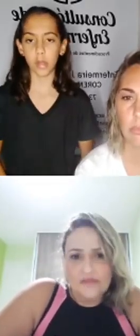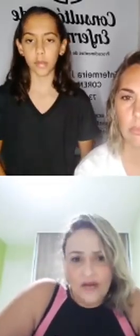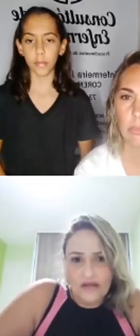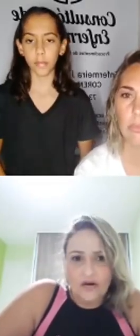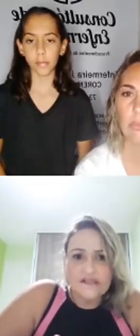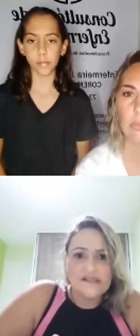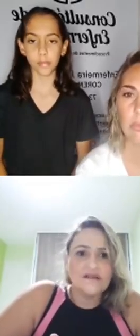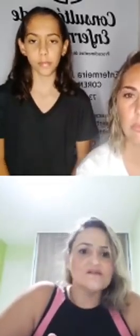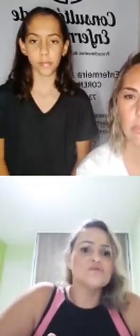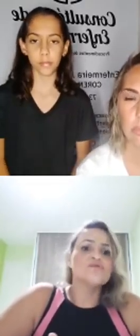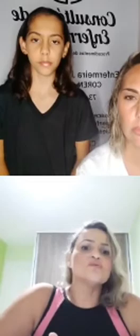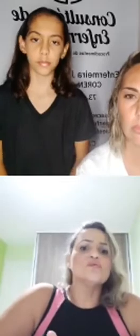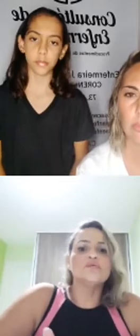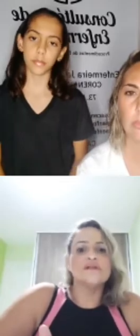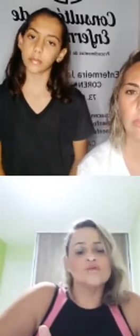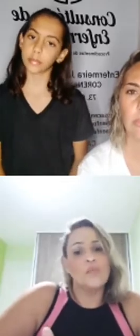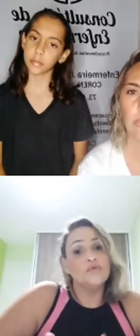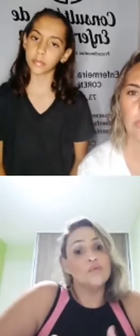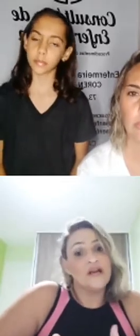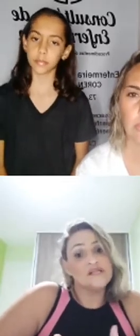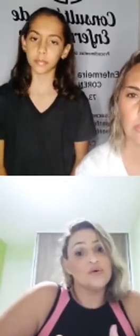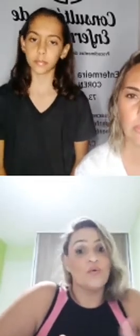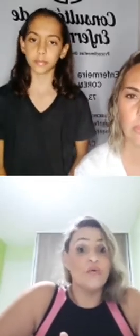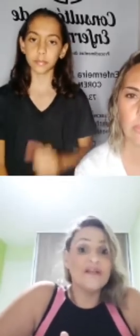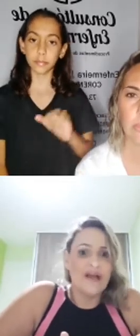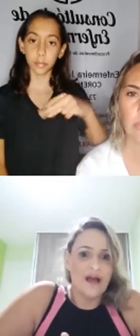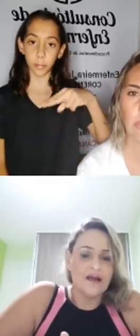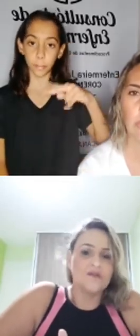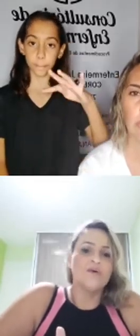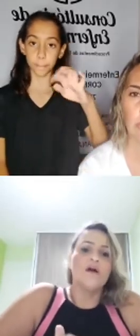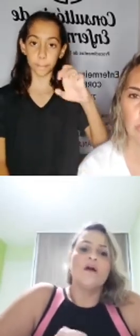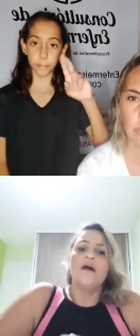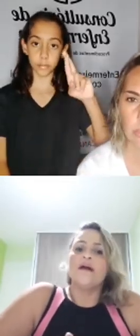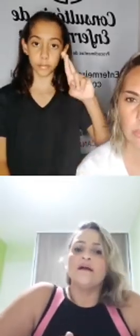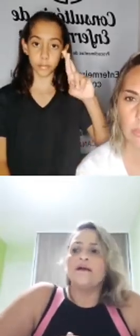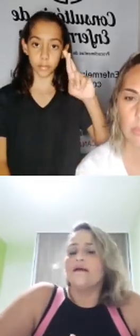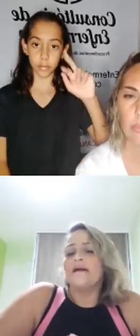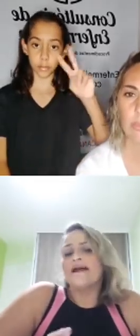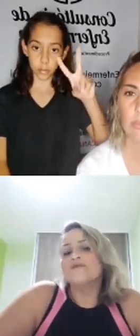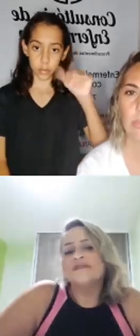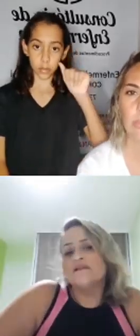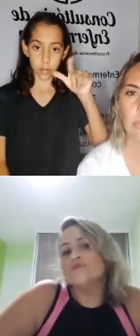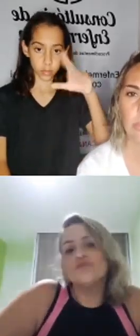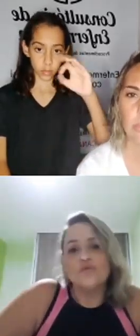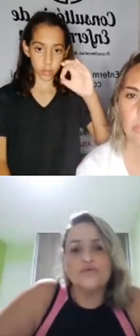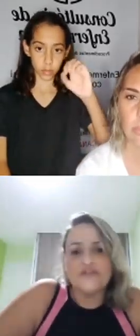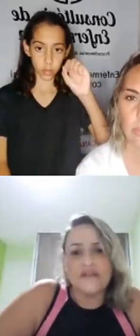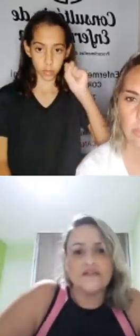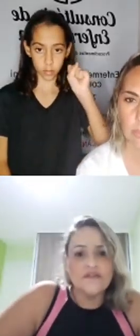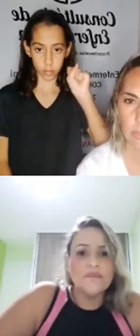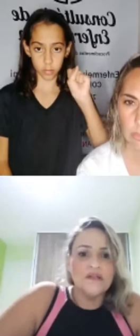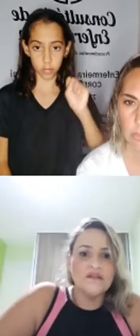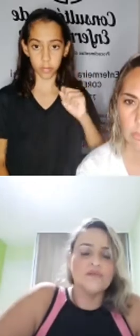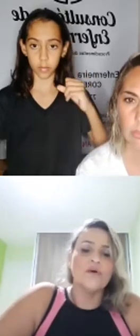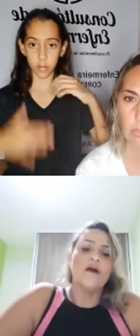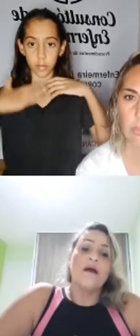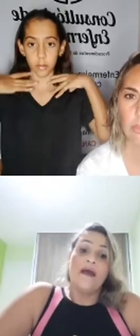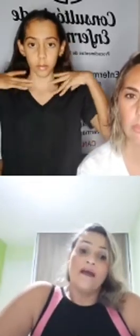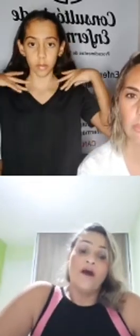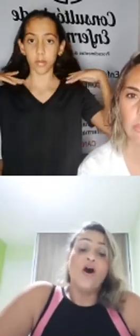intervalos maiores entre as consultas, com muito mais cuidado, reduzindo os turnos de